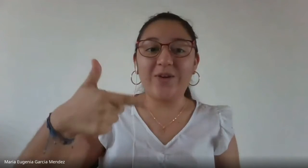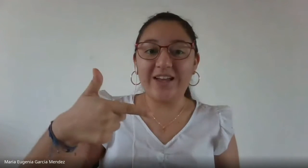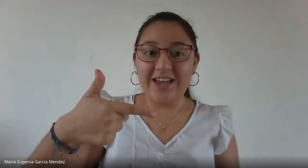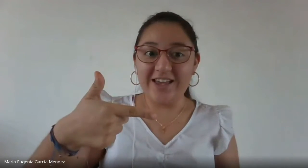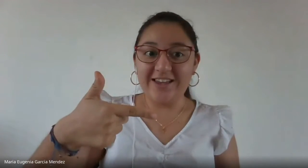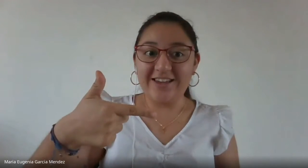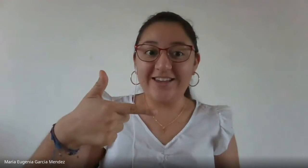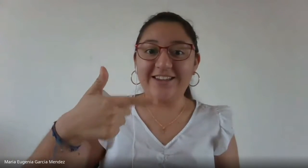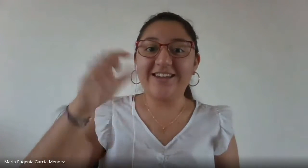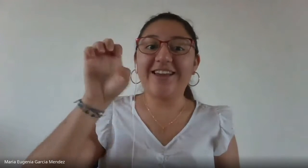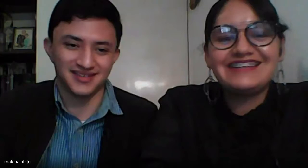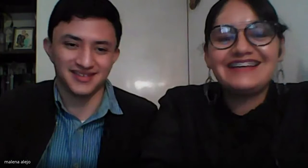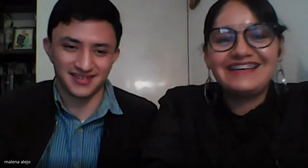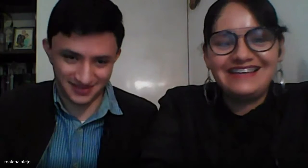E-U-G, uh-huh. Otra vez G,